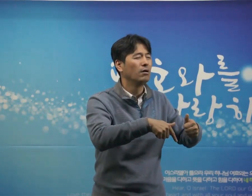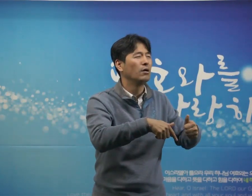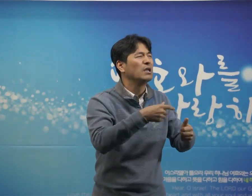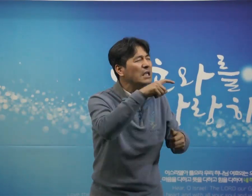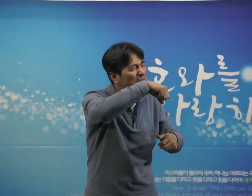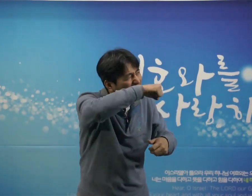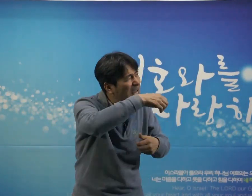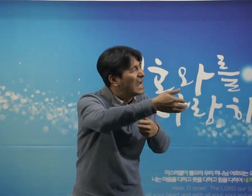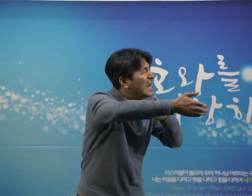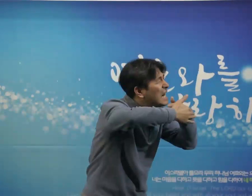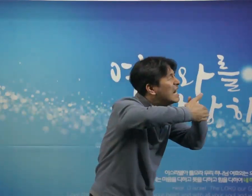이제